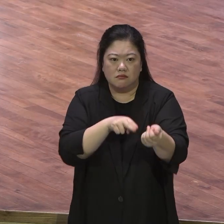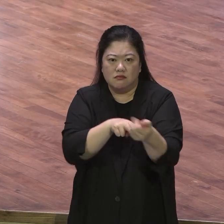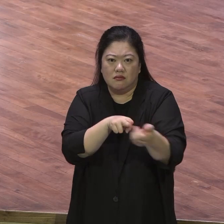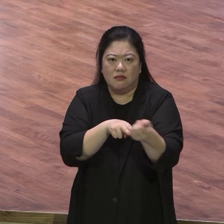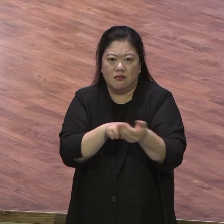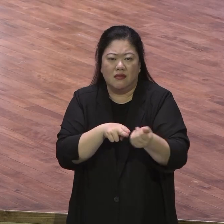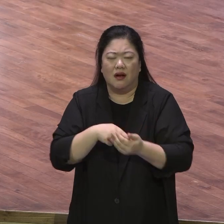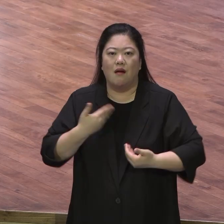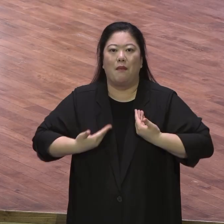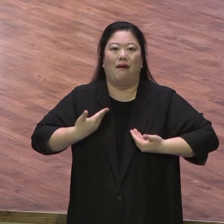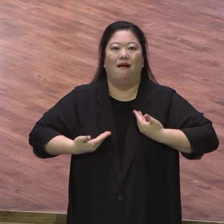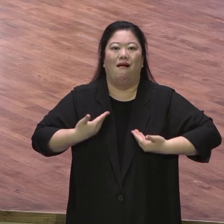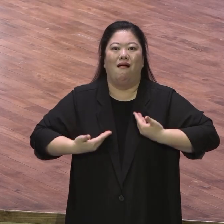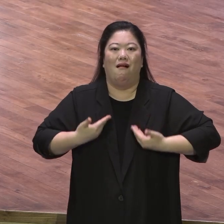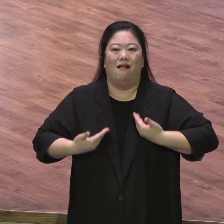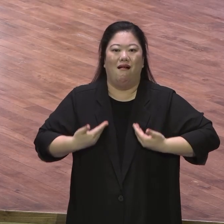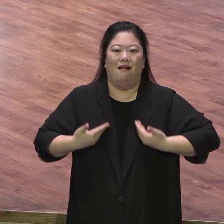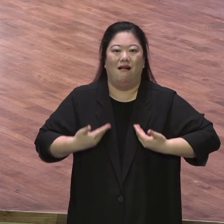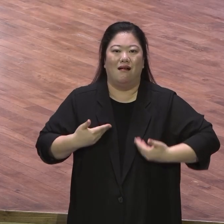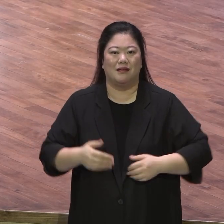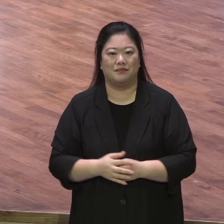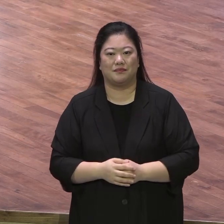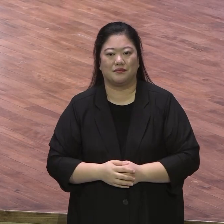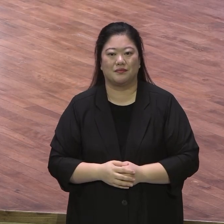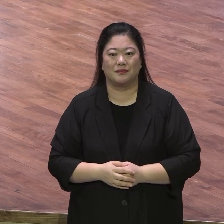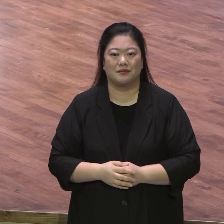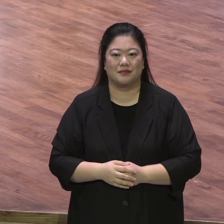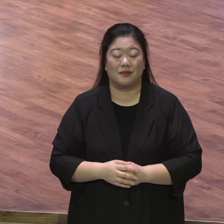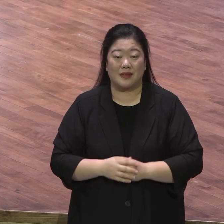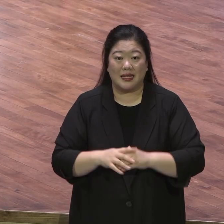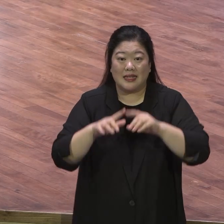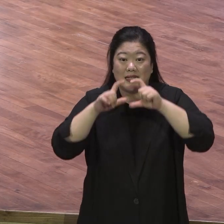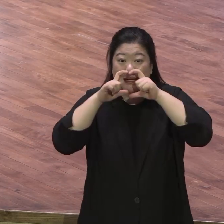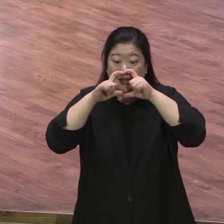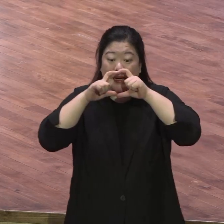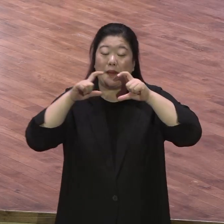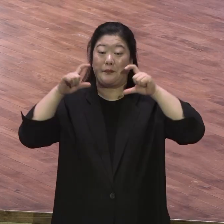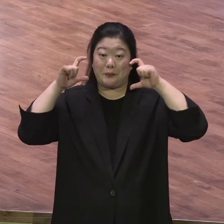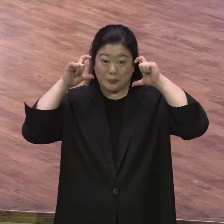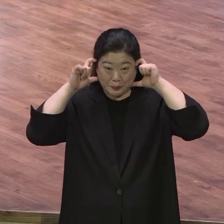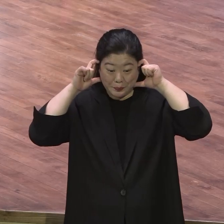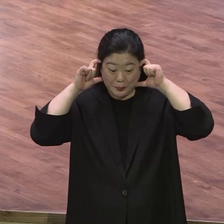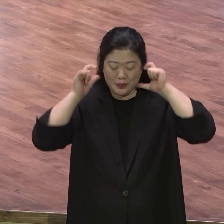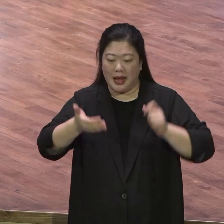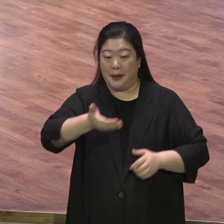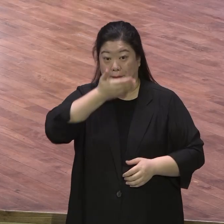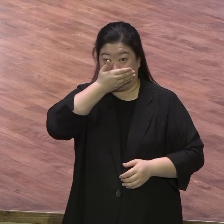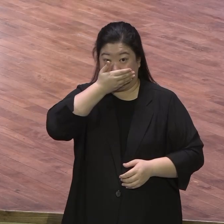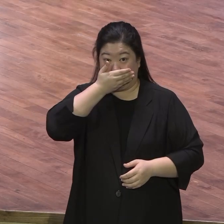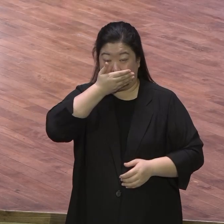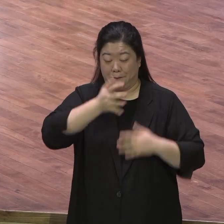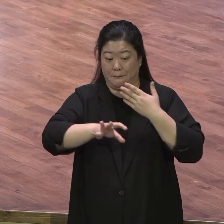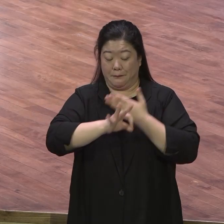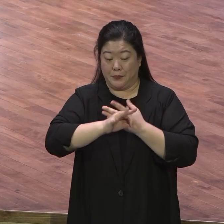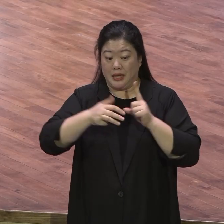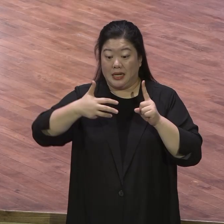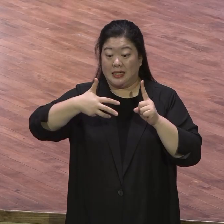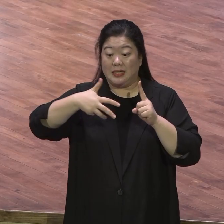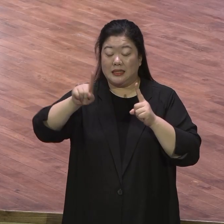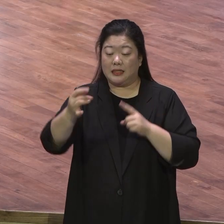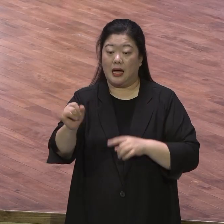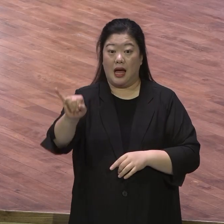마스크를 쓰면 일단 뭐요 1차적인 감염으로부터 보호받을 수